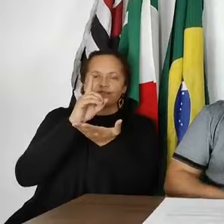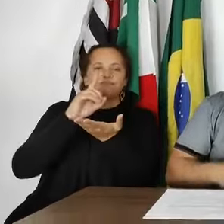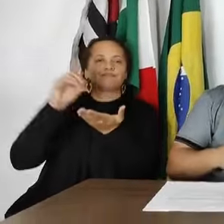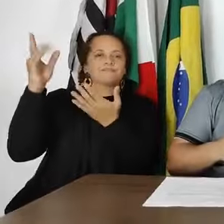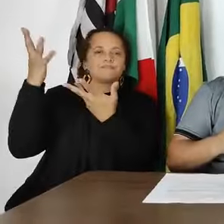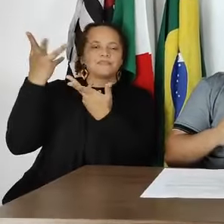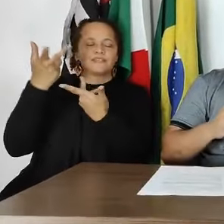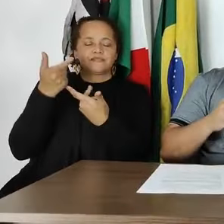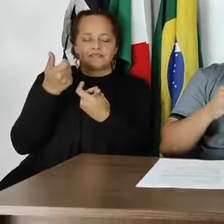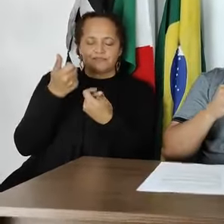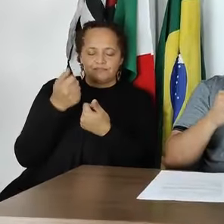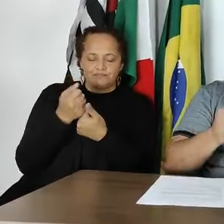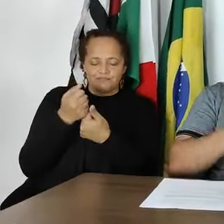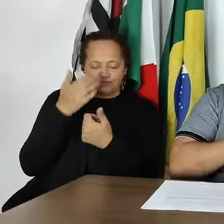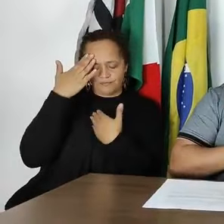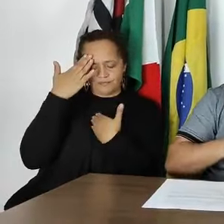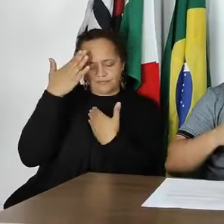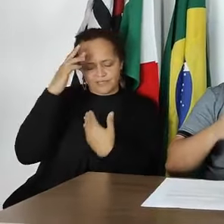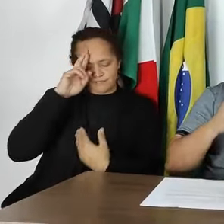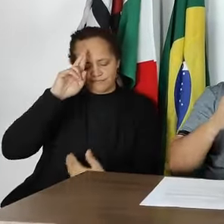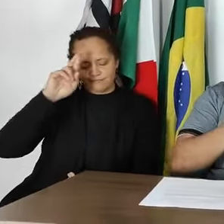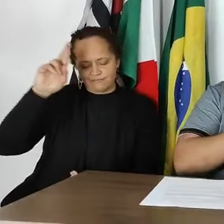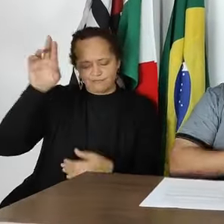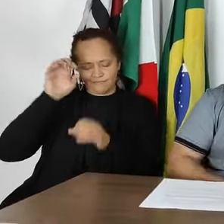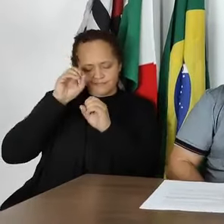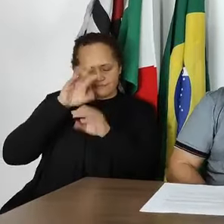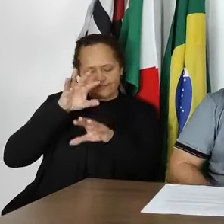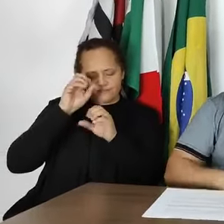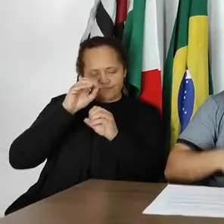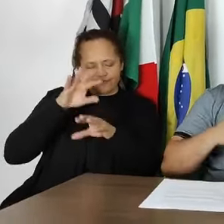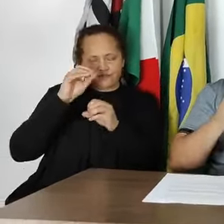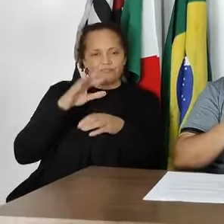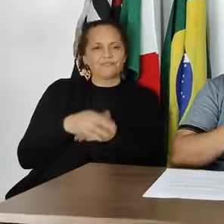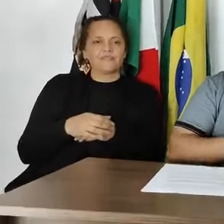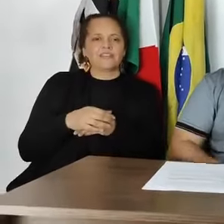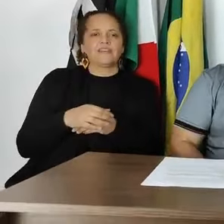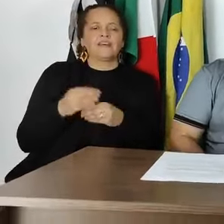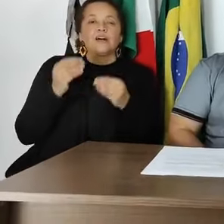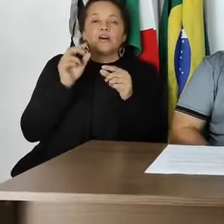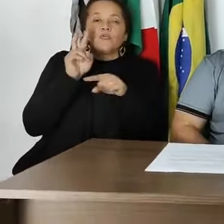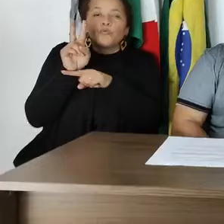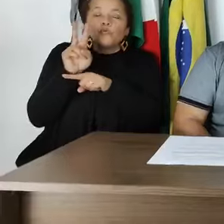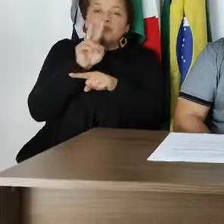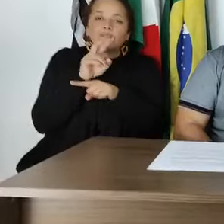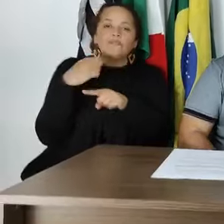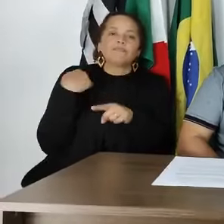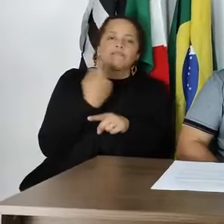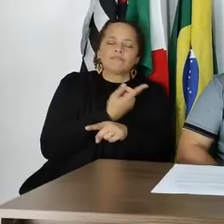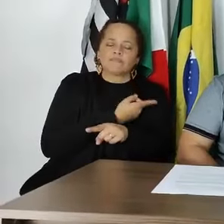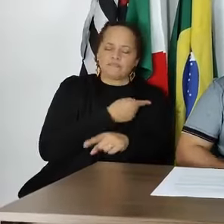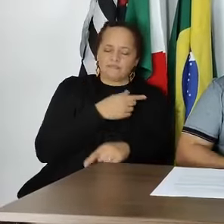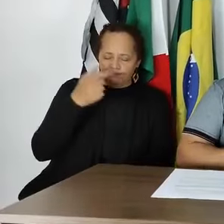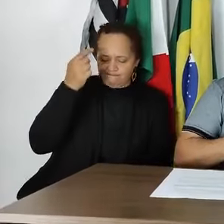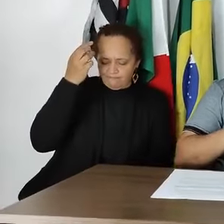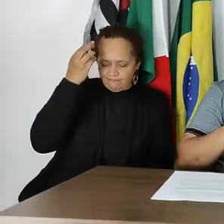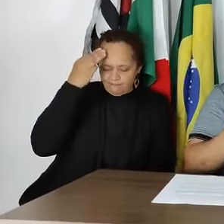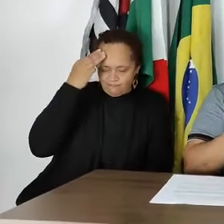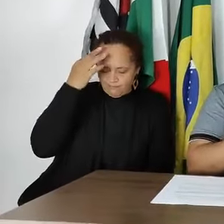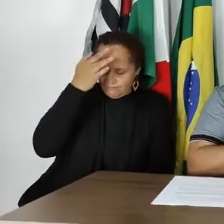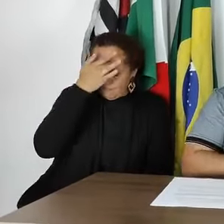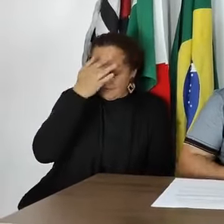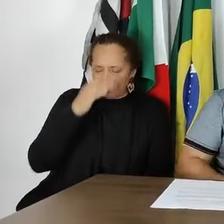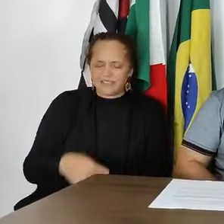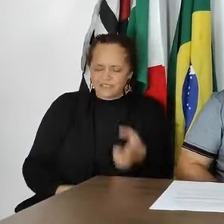Pai. Obrigado, Senhor, por nos ensinar a combater, Pai, a blindar a nossa mente das ciladas malignas,